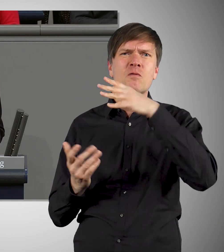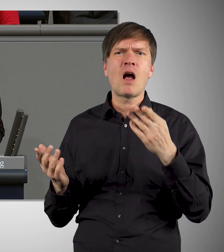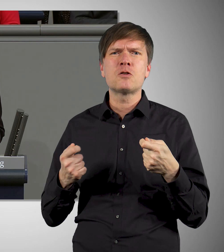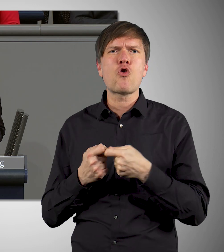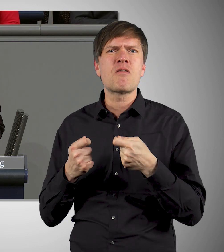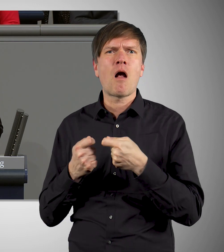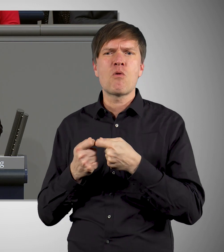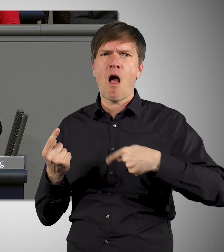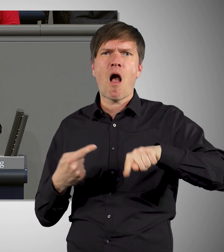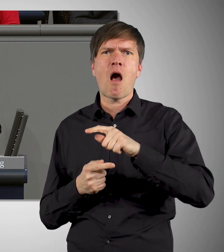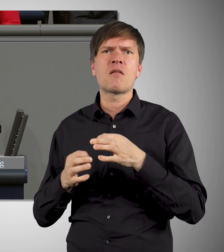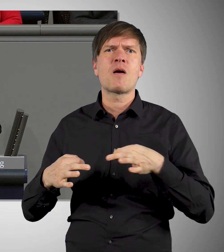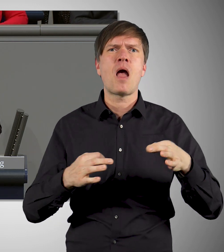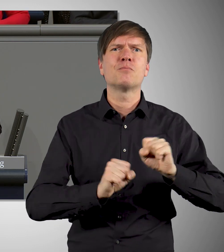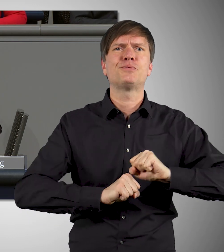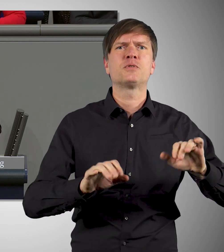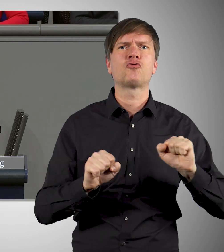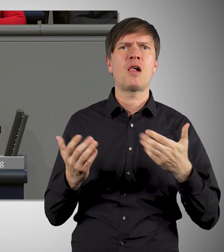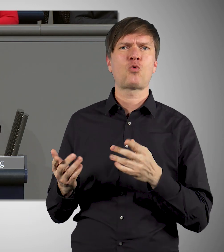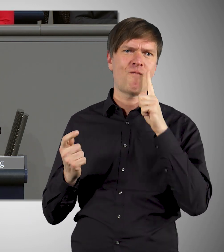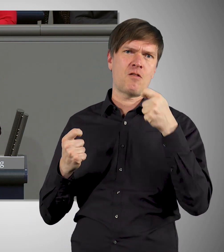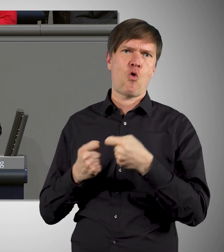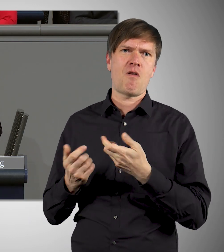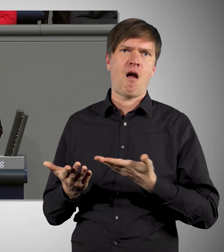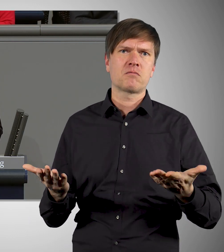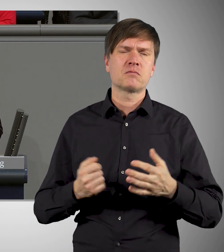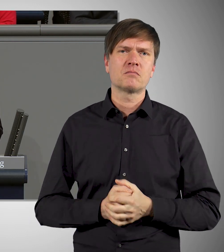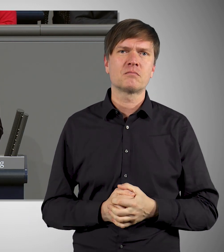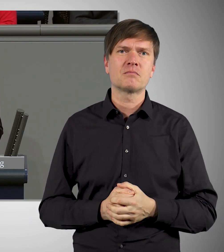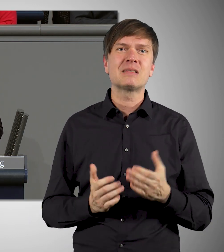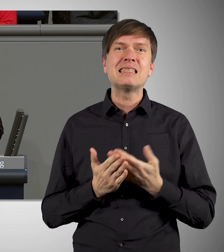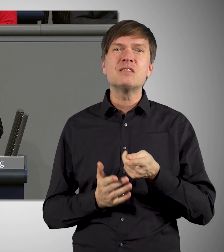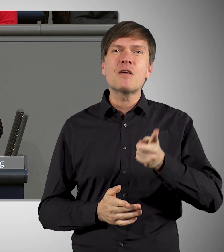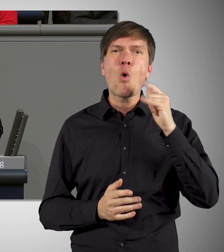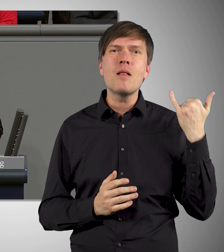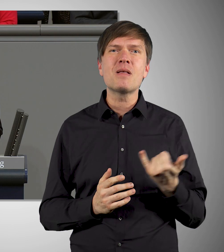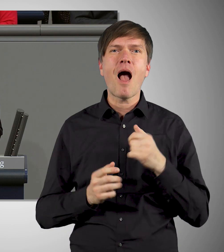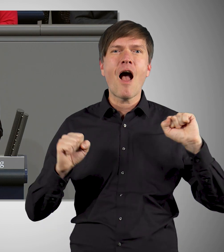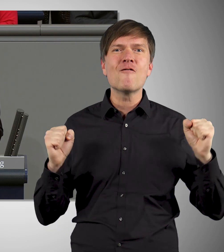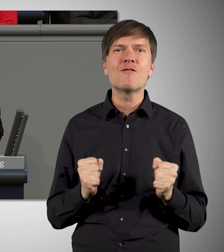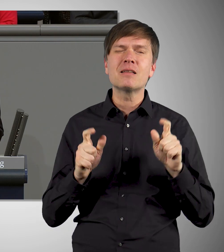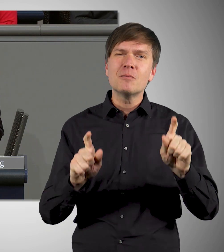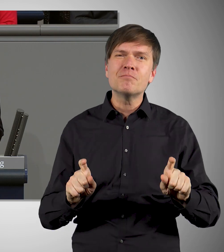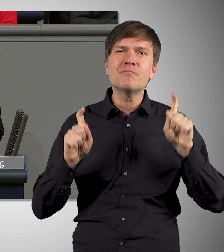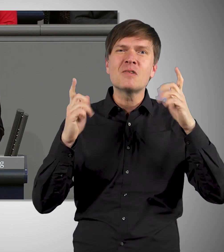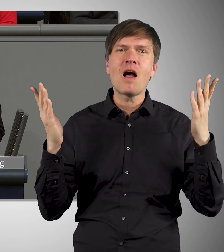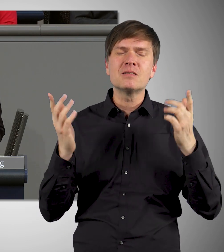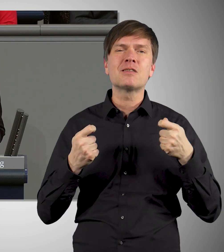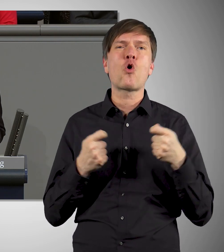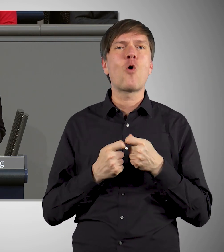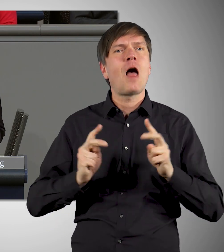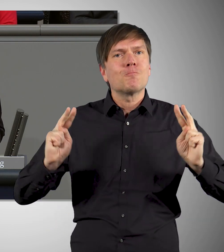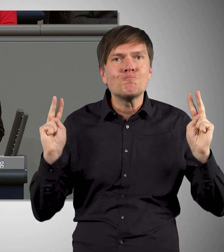Virus mag viele Kontakte und verbreitet sich darüber rasend schnell. Darum war das oberste Gebot im letzten langen